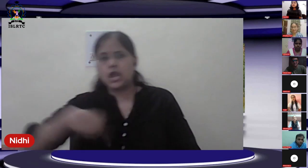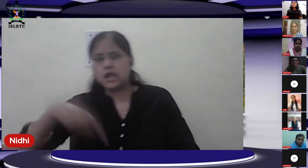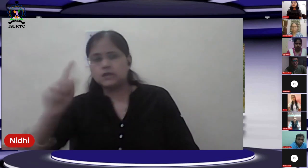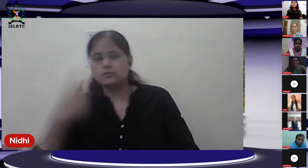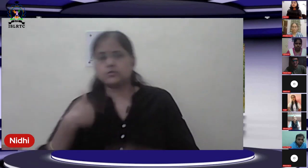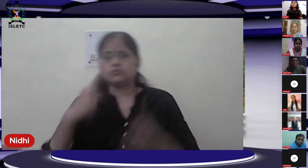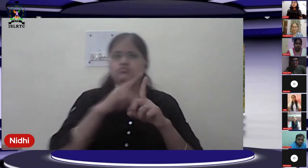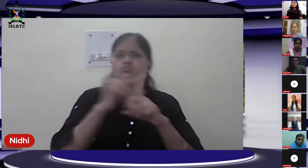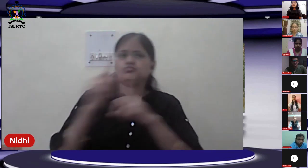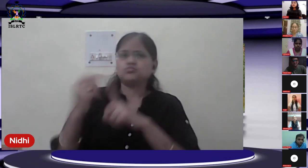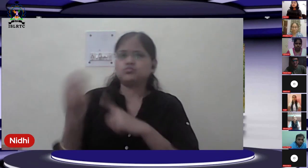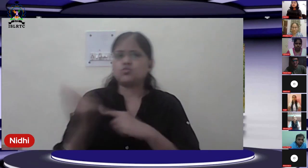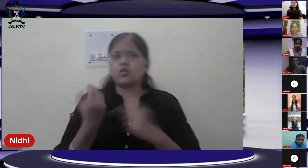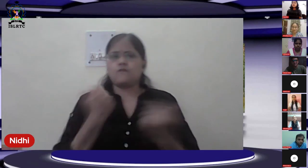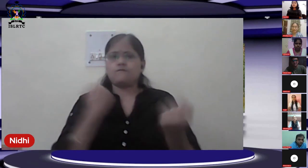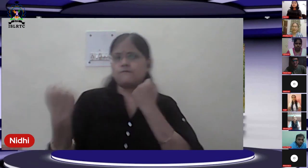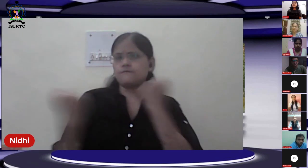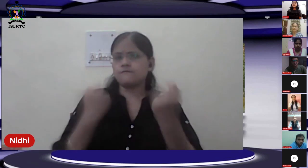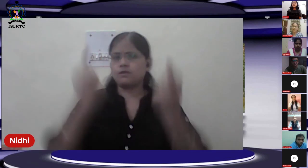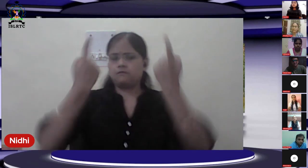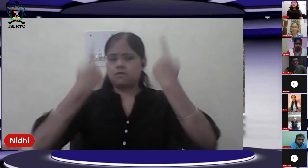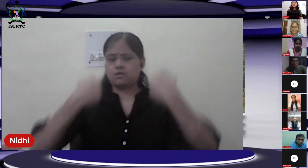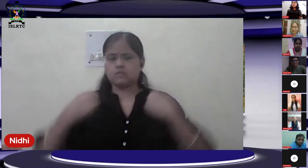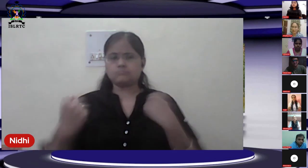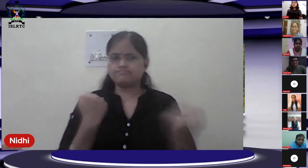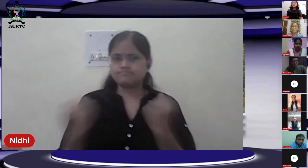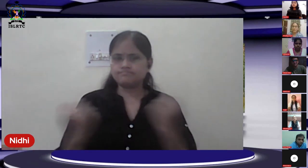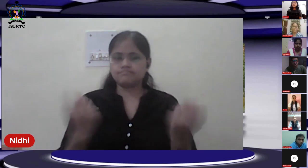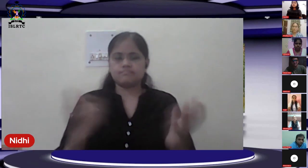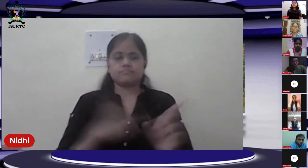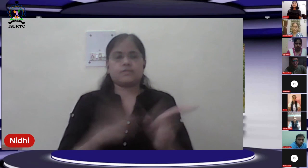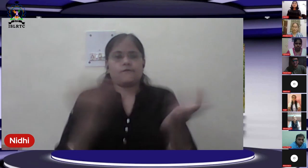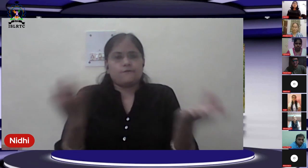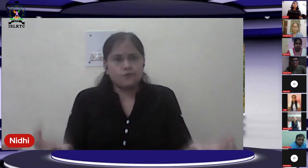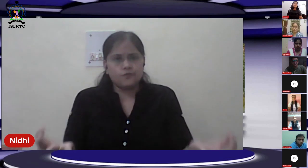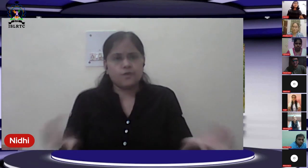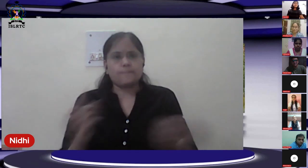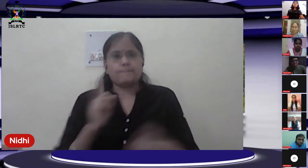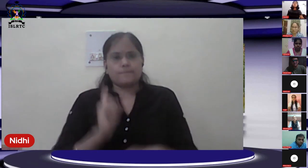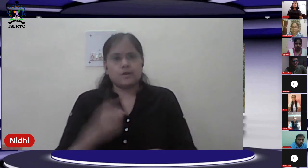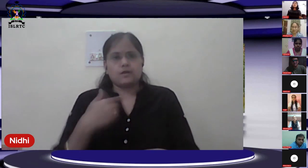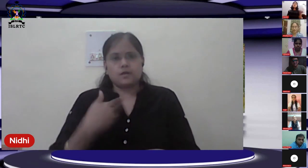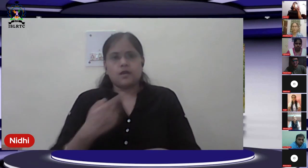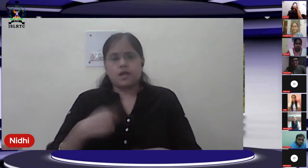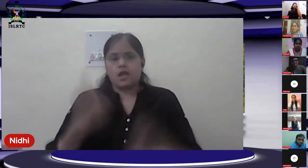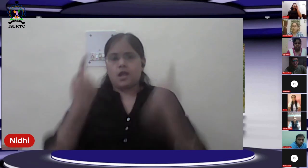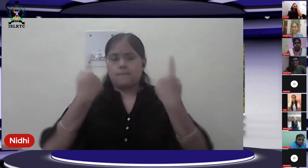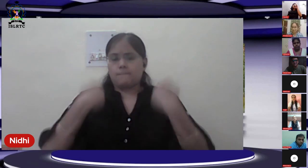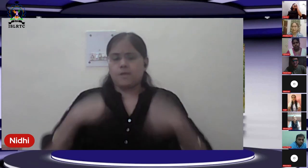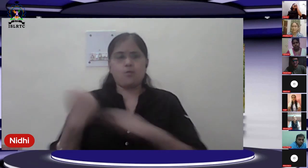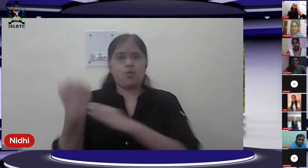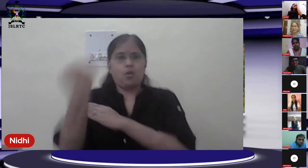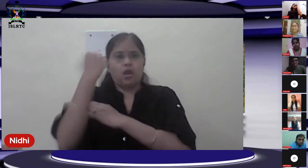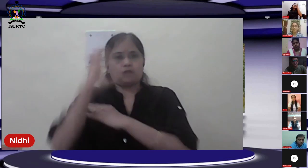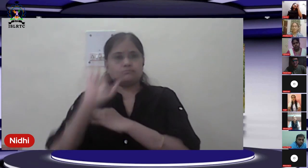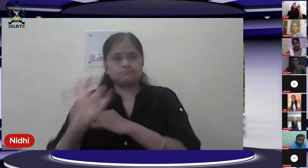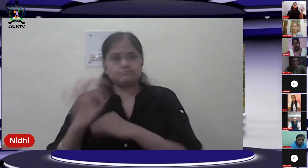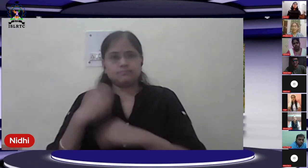है, कुछ शारीरिक एक्टिविटी करनी है जिससे हमारा इम्यून सिस्टम अच्छा रहे, हम इंटरनली फिट रहें,